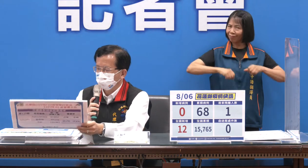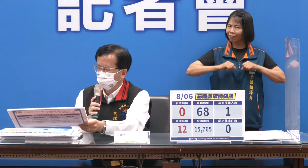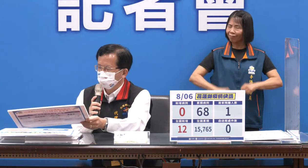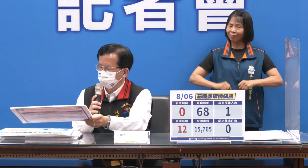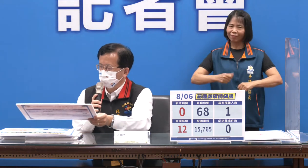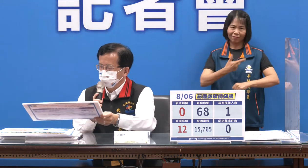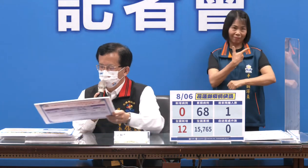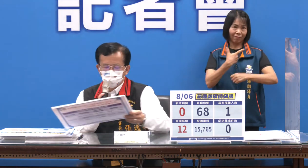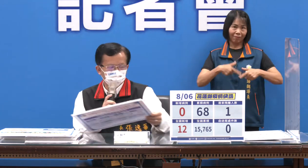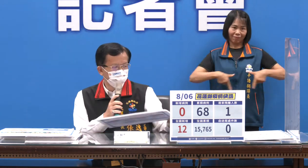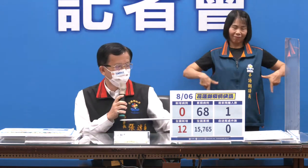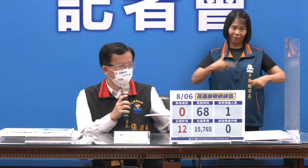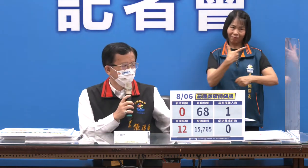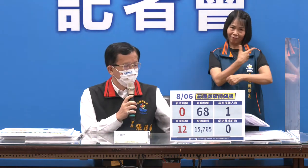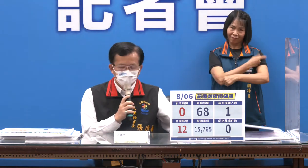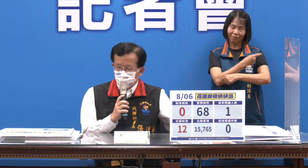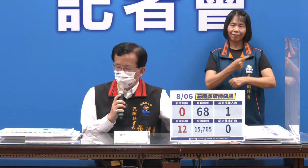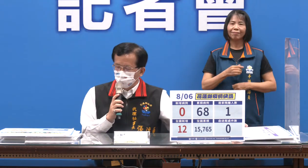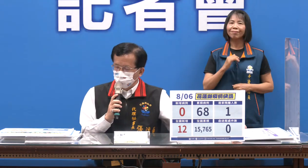受我们的疫苗。